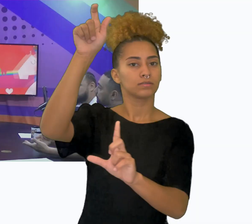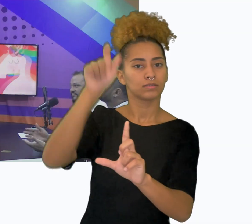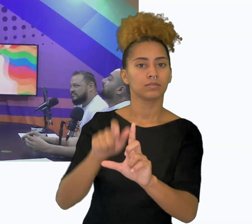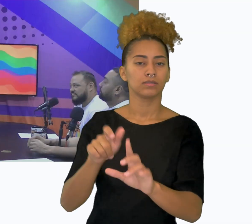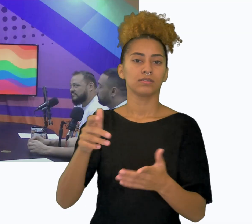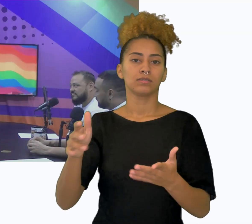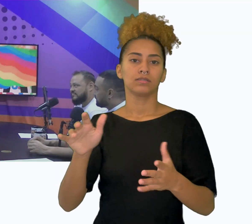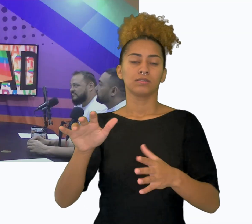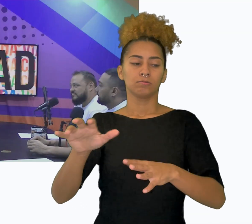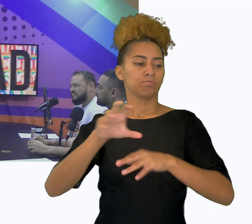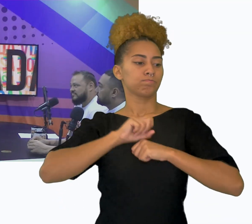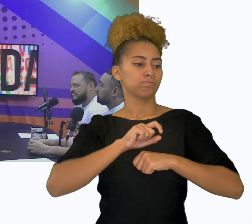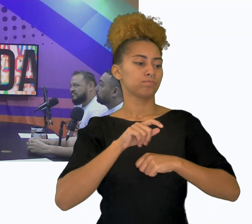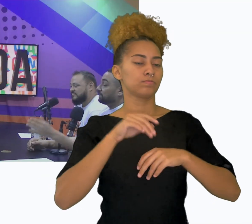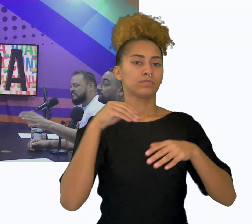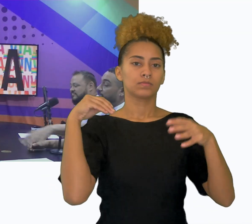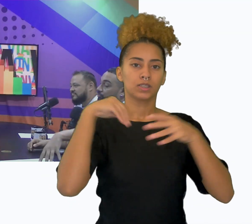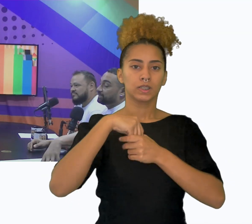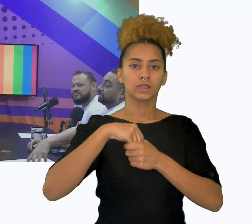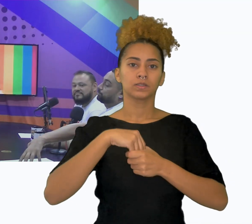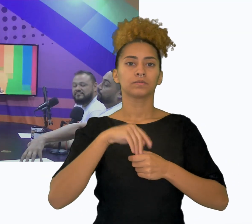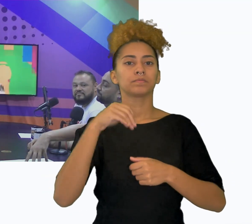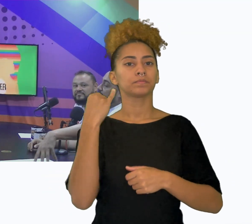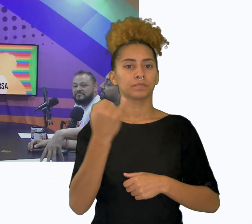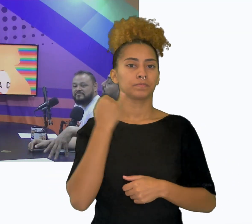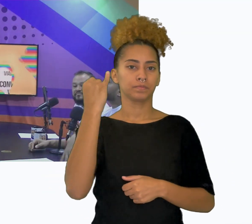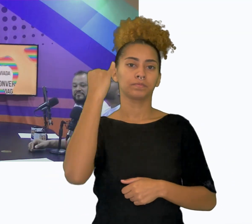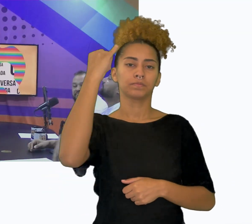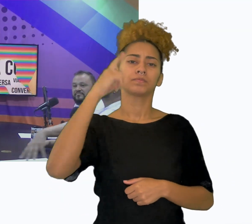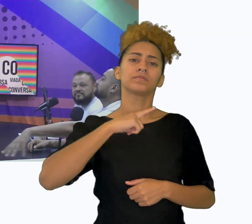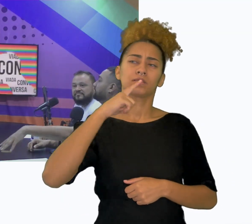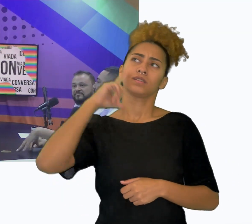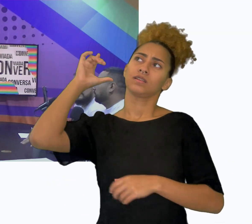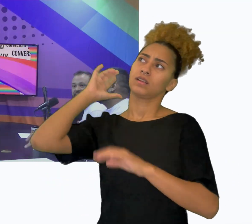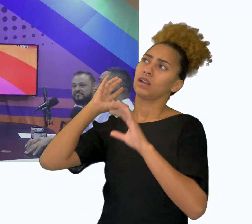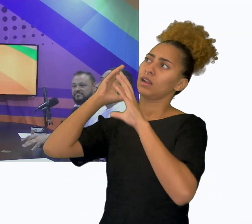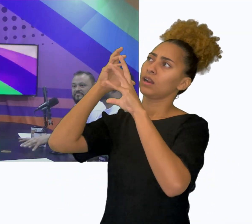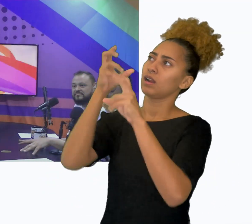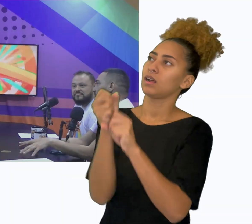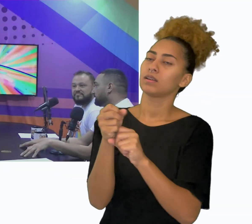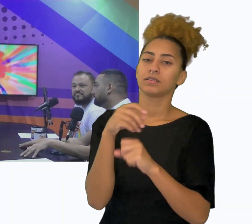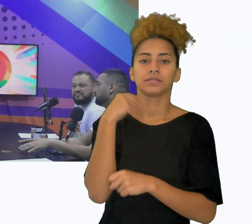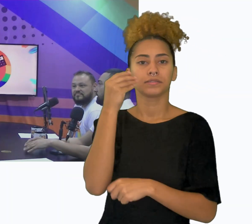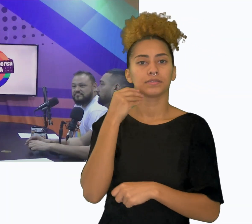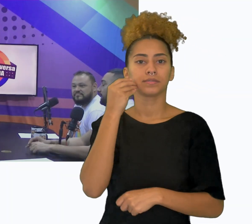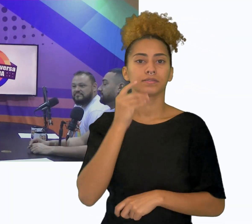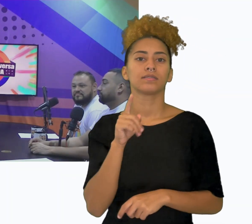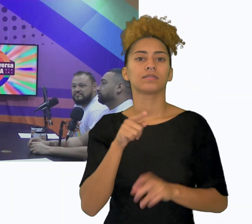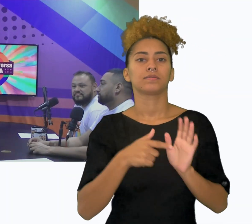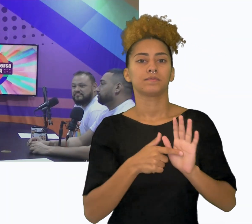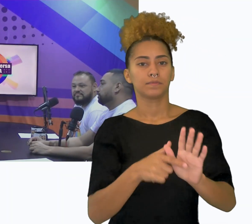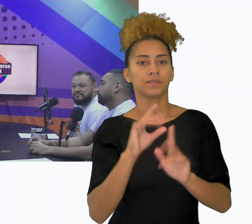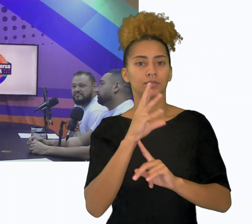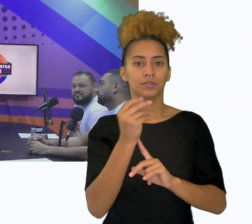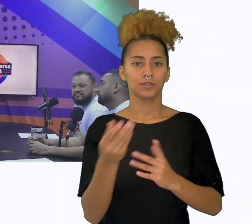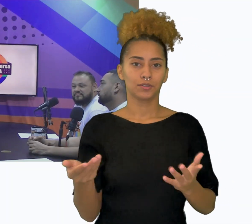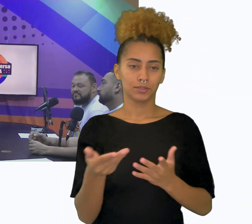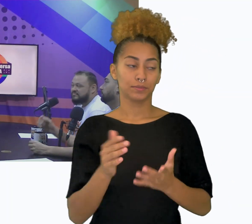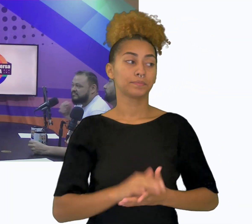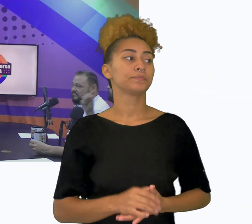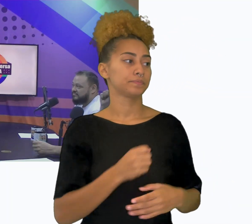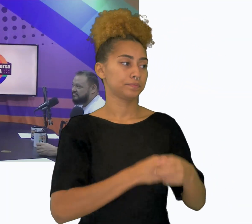Dentro dessas coisas. E, tipo assim, a importância que teve toda essa trajetória pra tornar vocês as artistas de hoje.